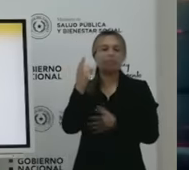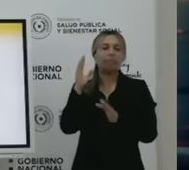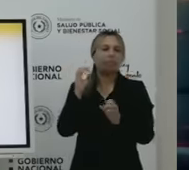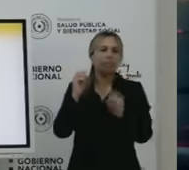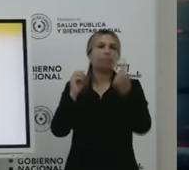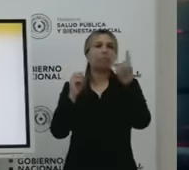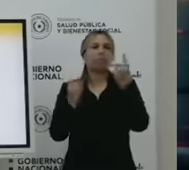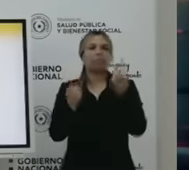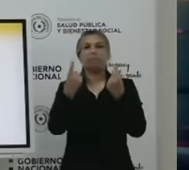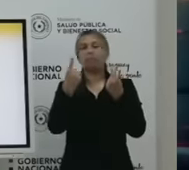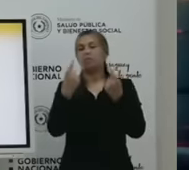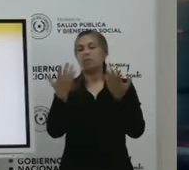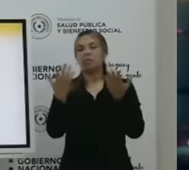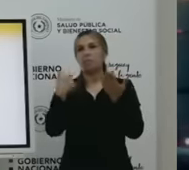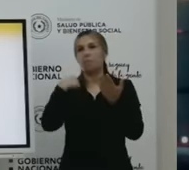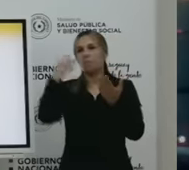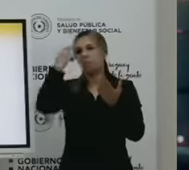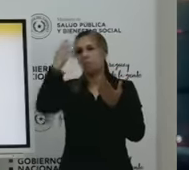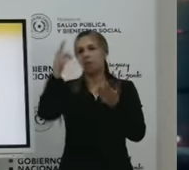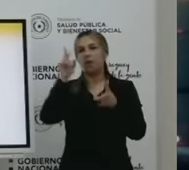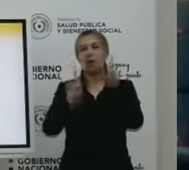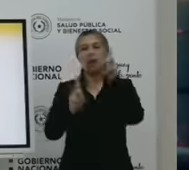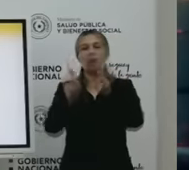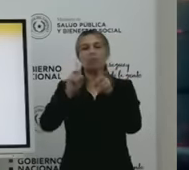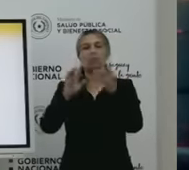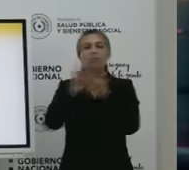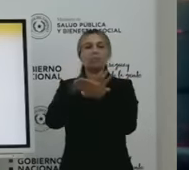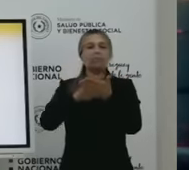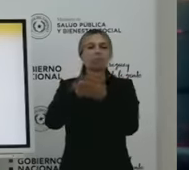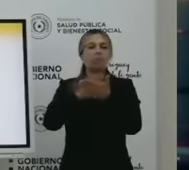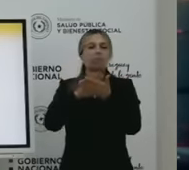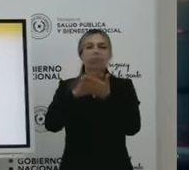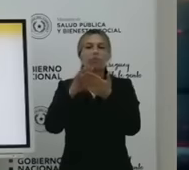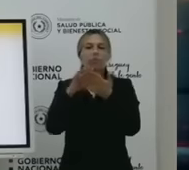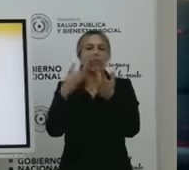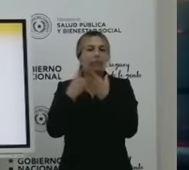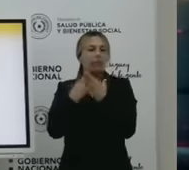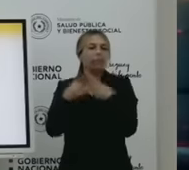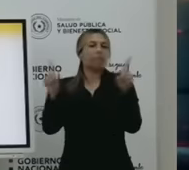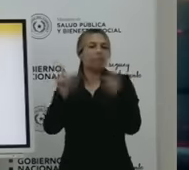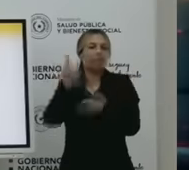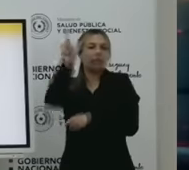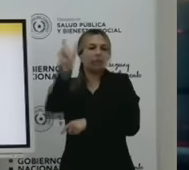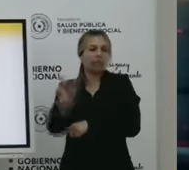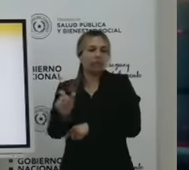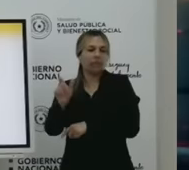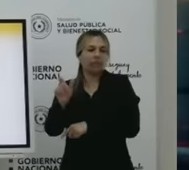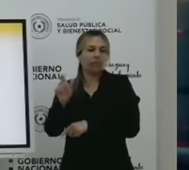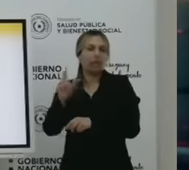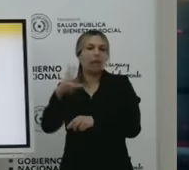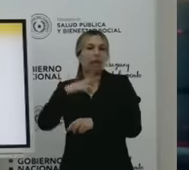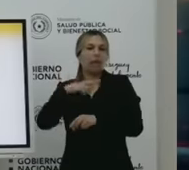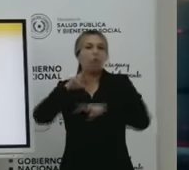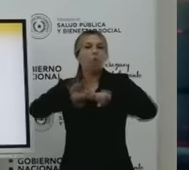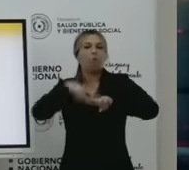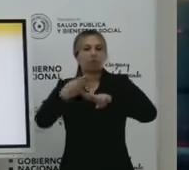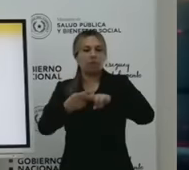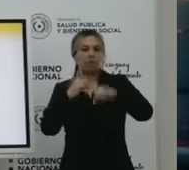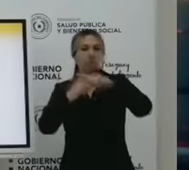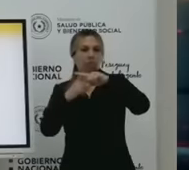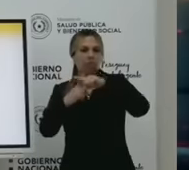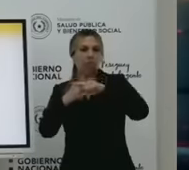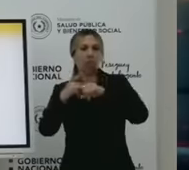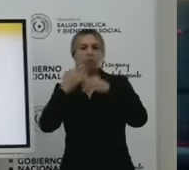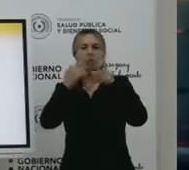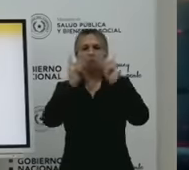tenga que ver más que nada con alguna situación muy particular de las personas afectadas, más que con una cuestión